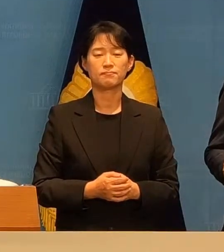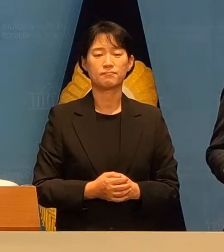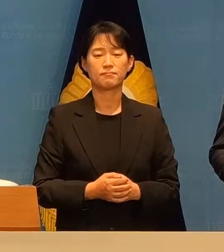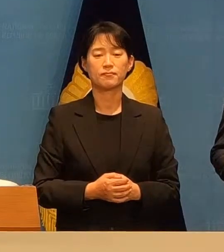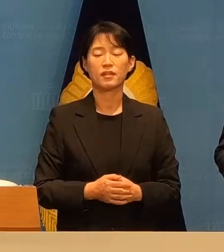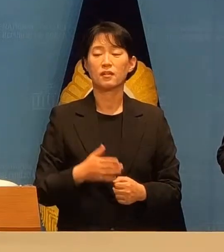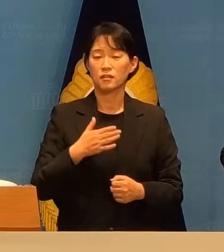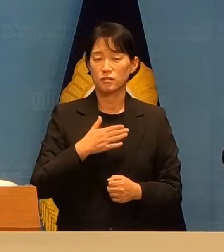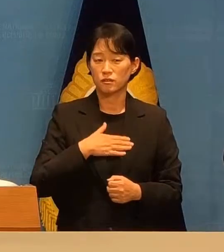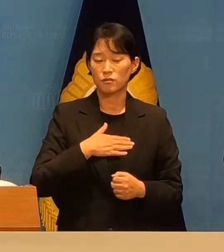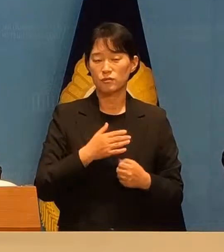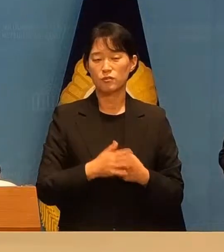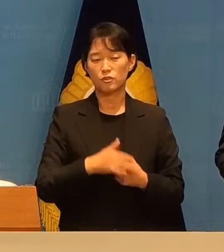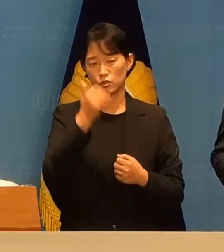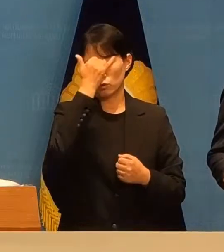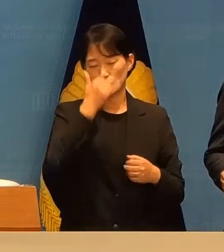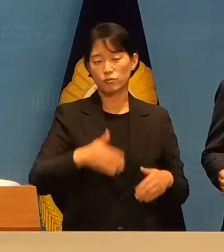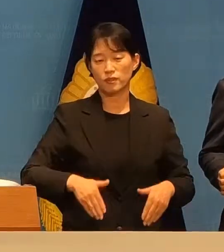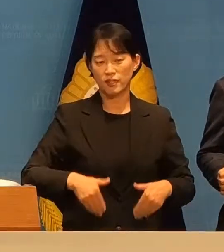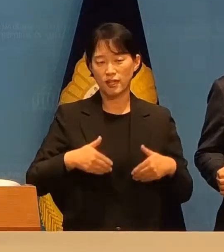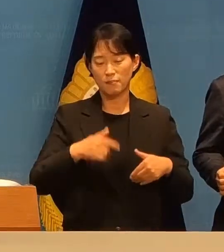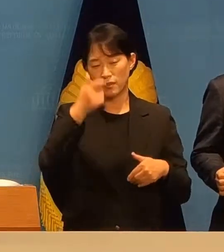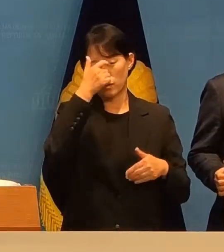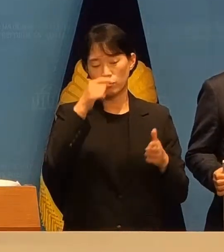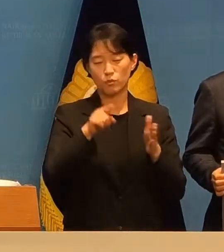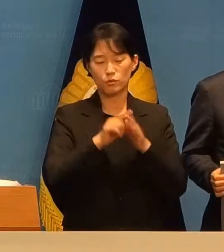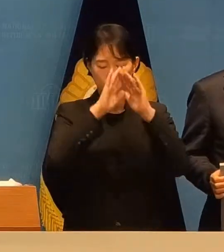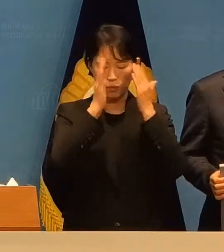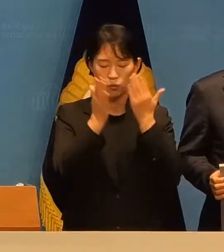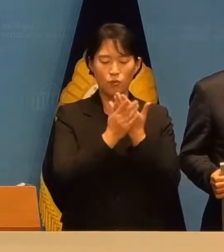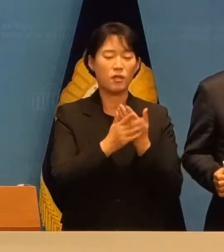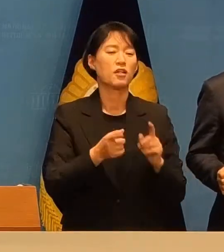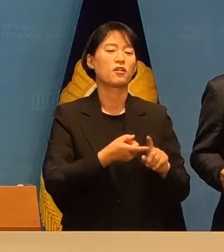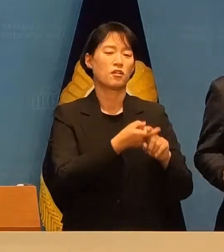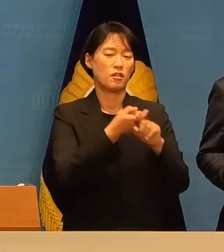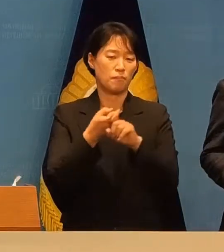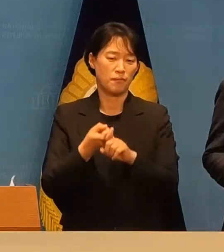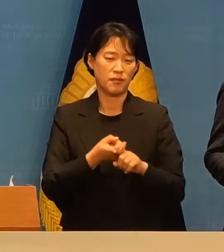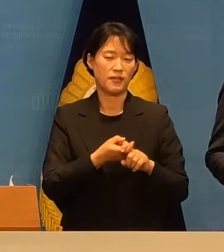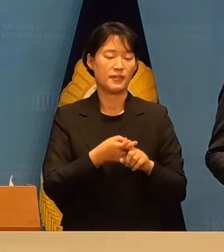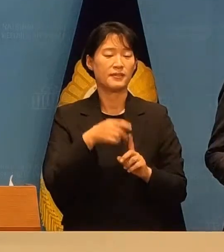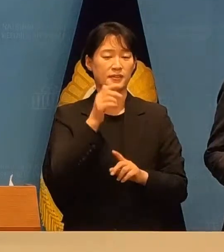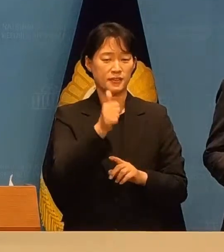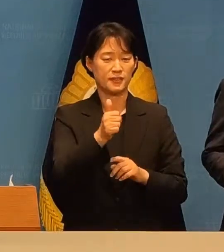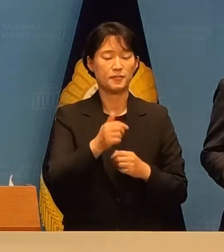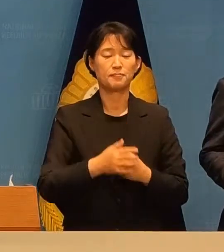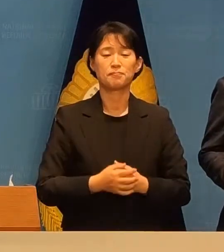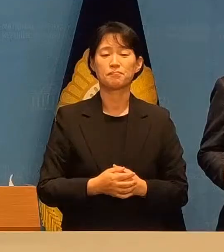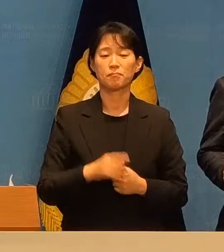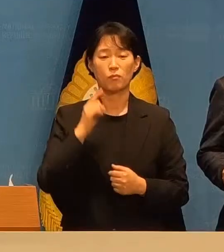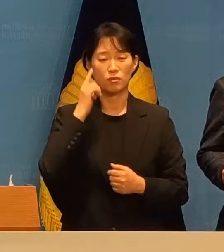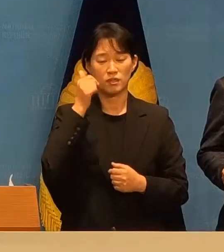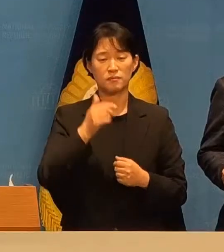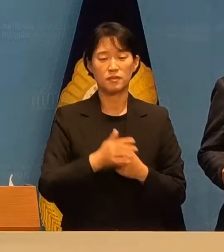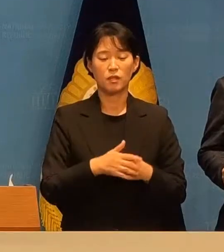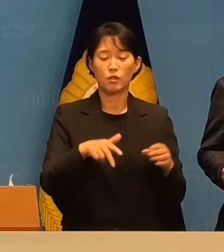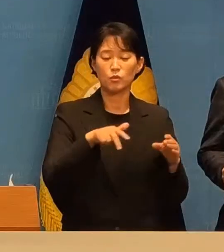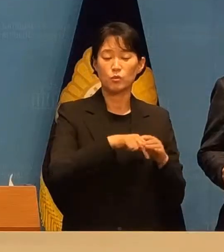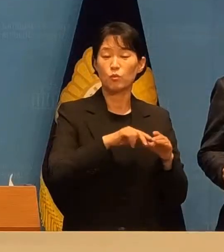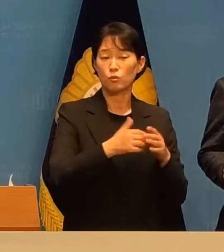네, 저는 충남 기독교 총연합회 총회장 김정태 목사입니다. 종교